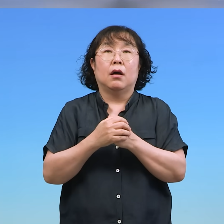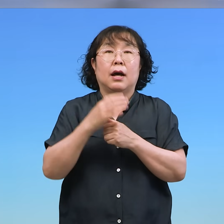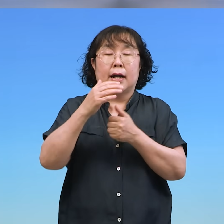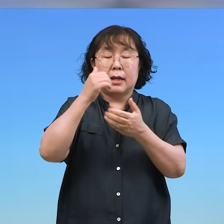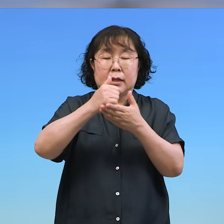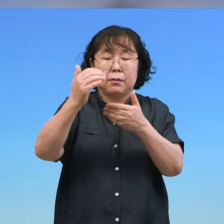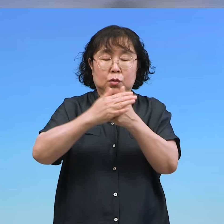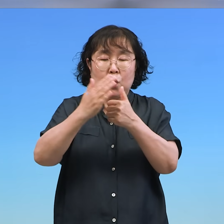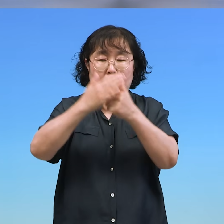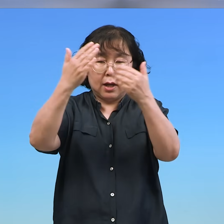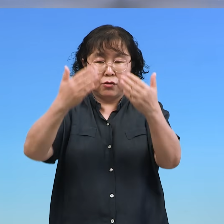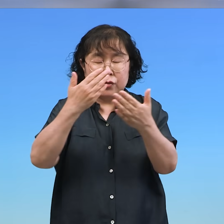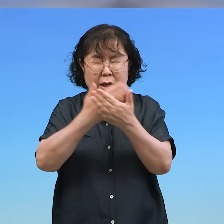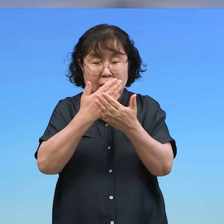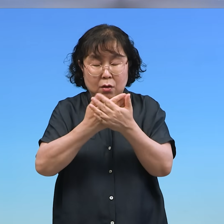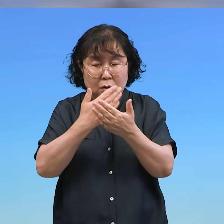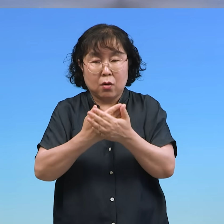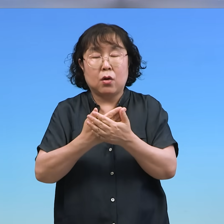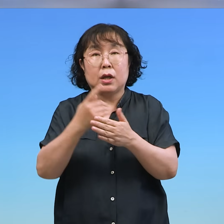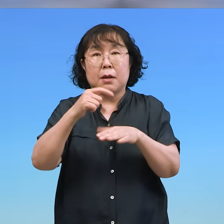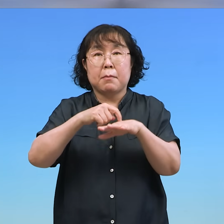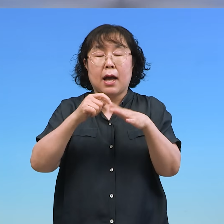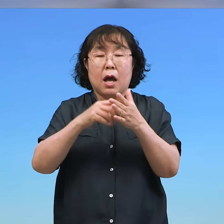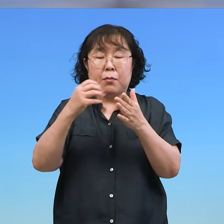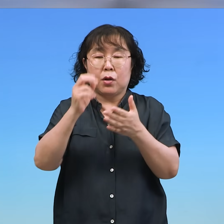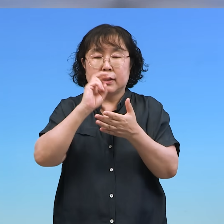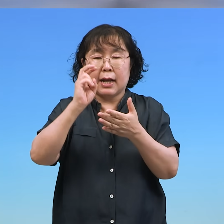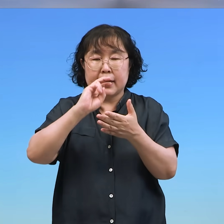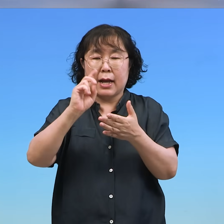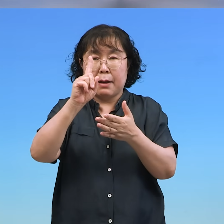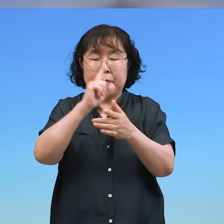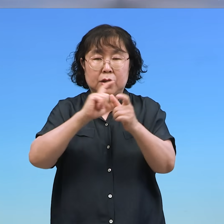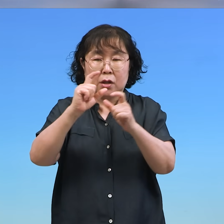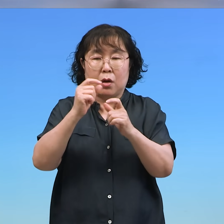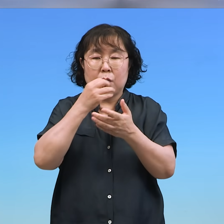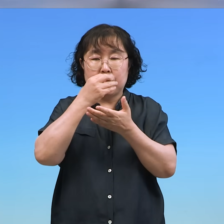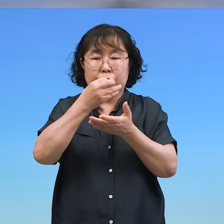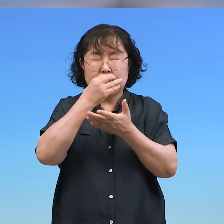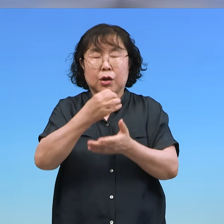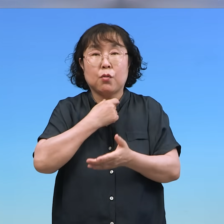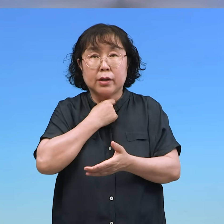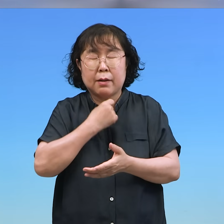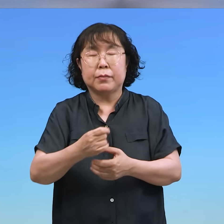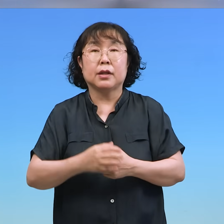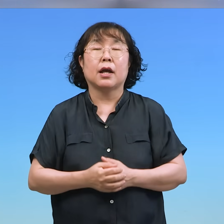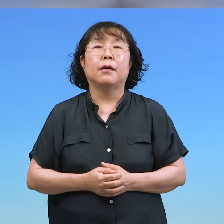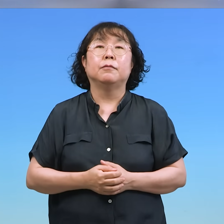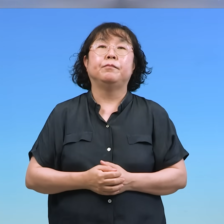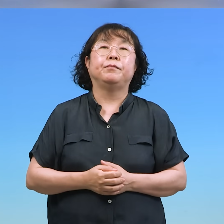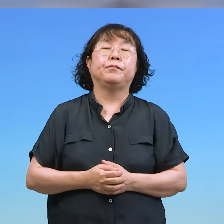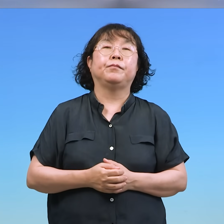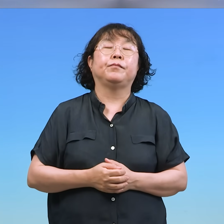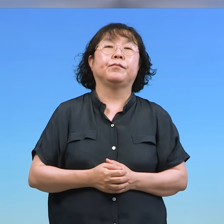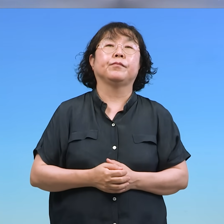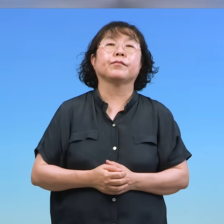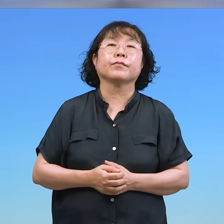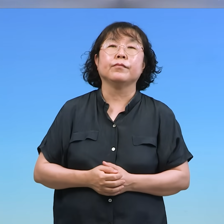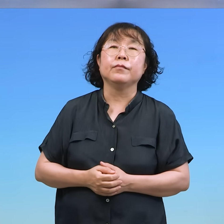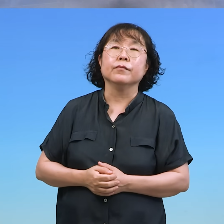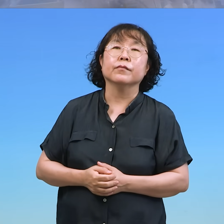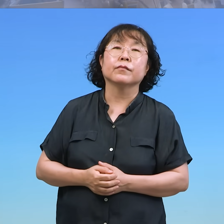아버지입니다. 하나님 도와주시기 원합니다. 이 마음으로 찬양 한 번 더 불러드립니다. 내일 일은